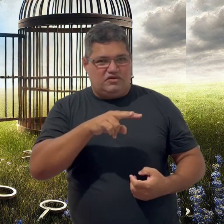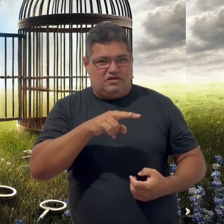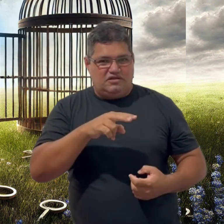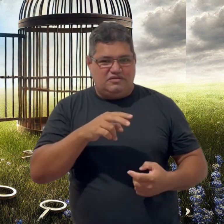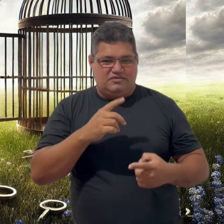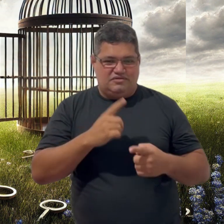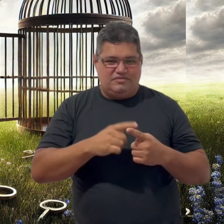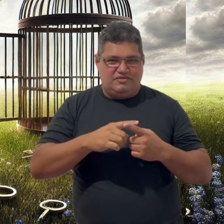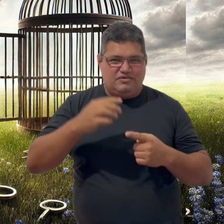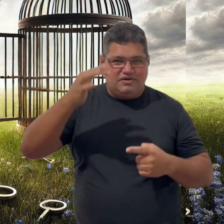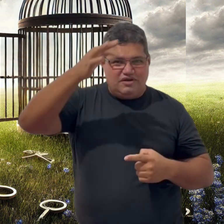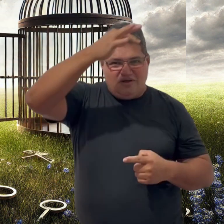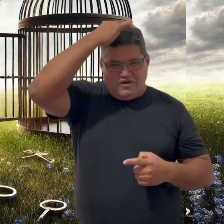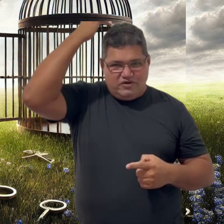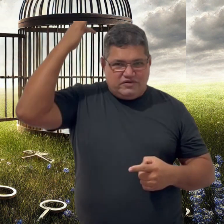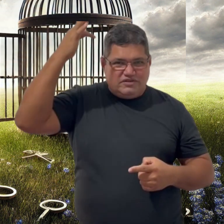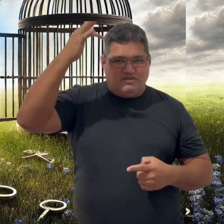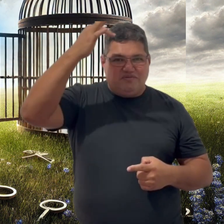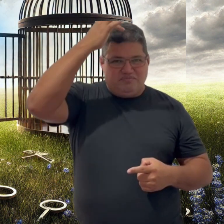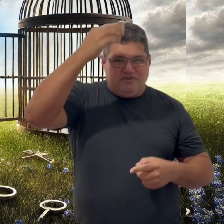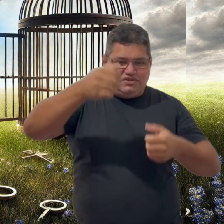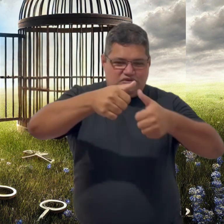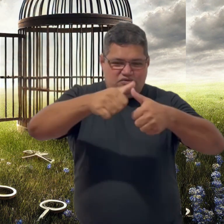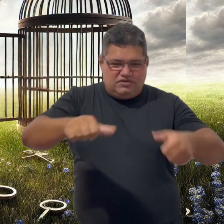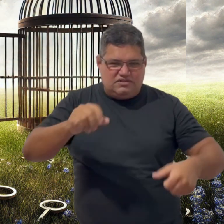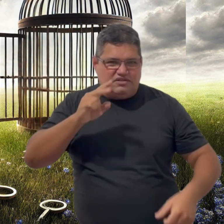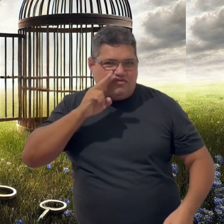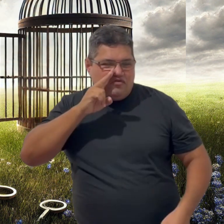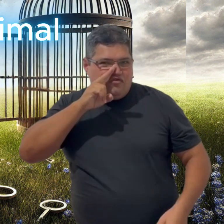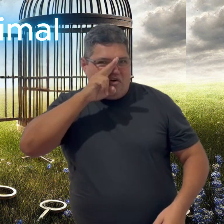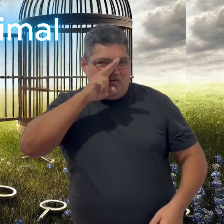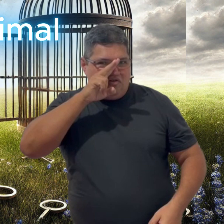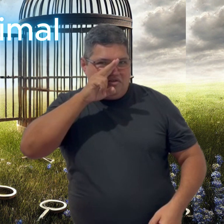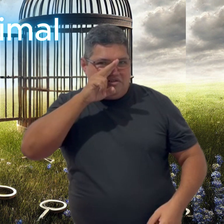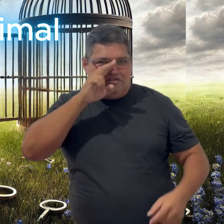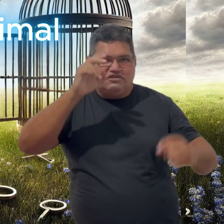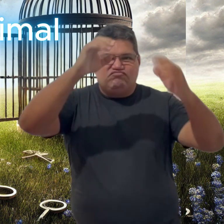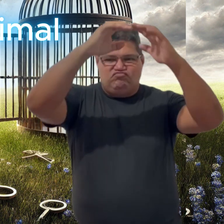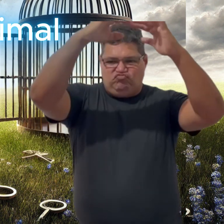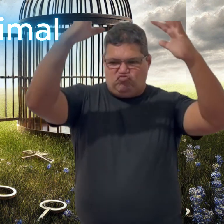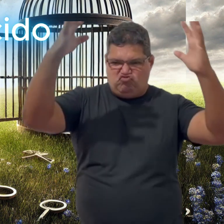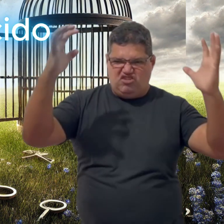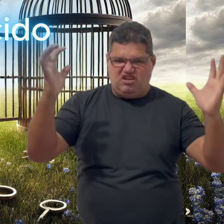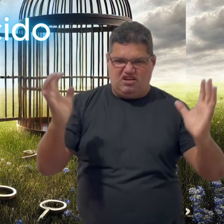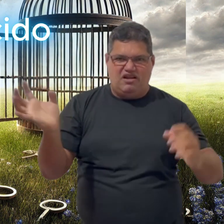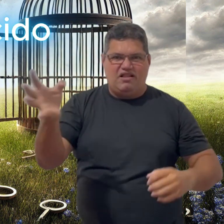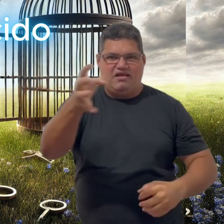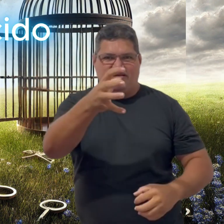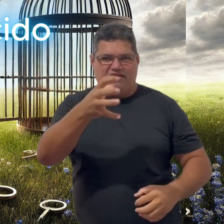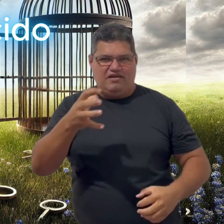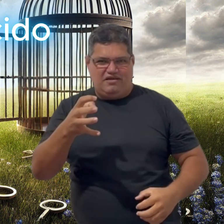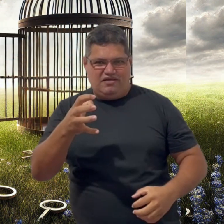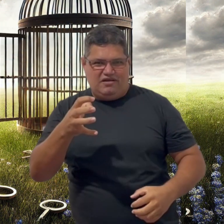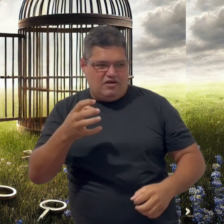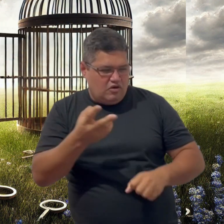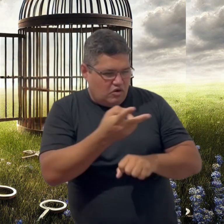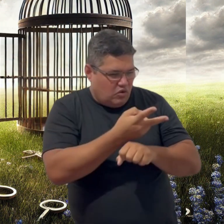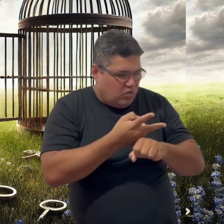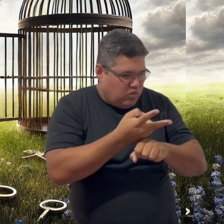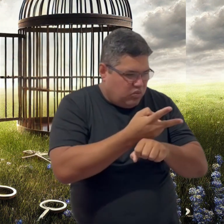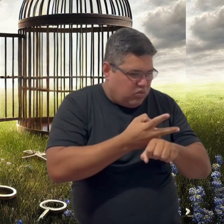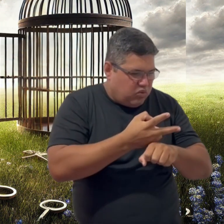espiritualmente fortes. O leão ataca o animal enfraquecido.